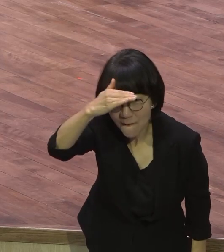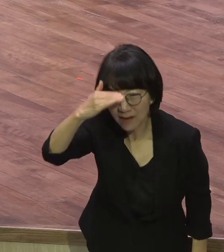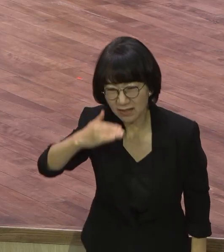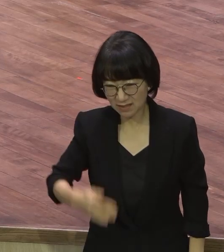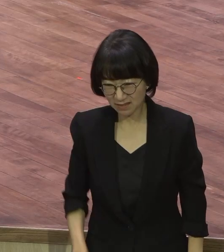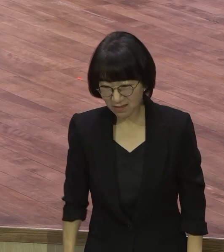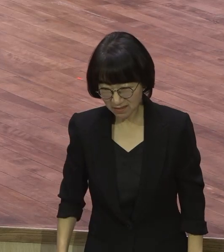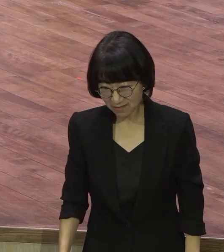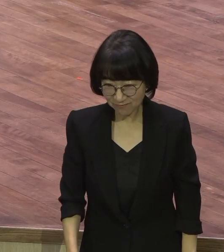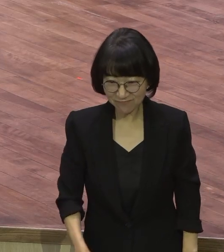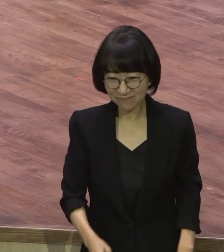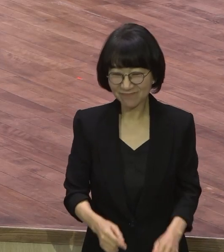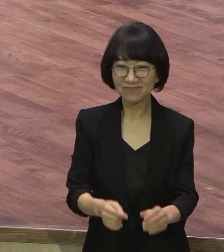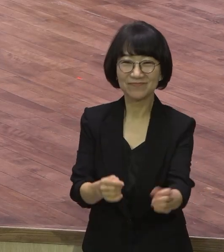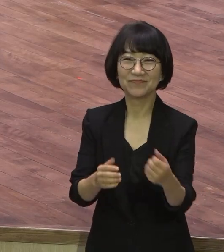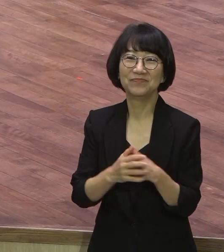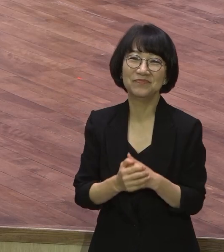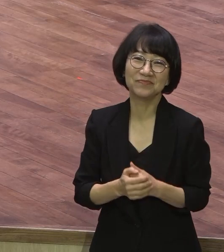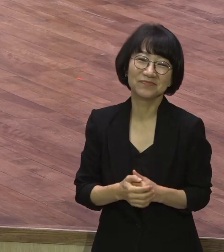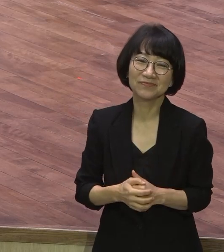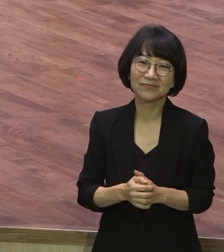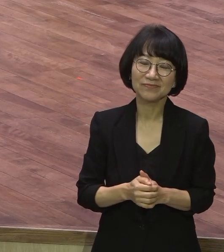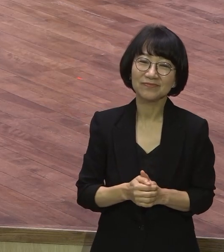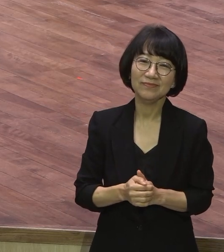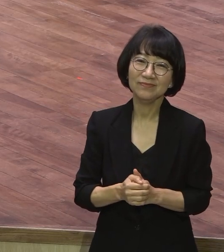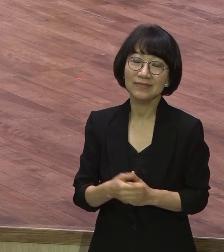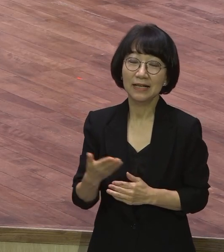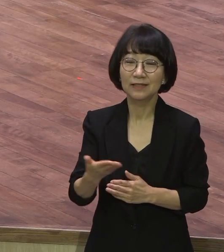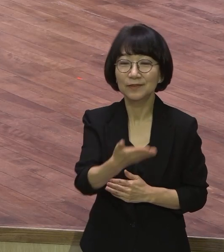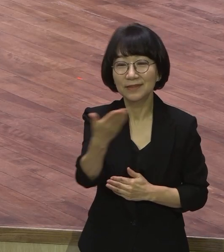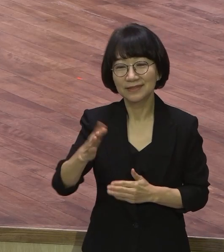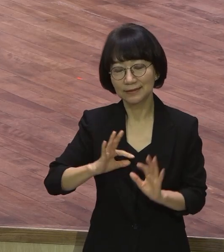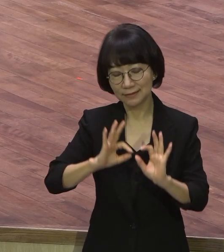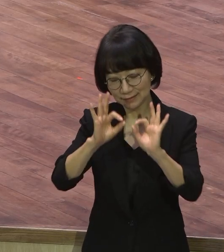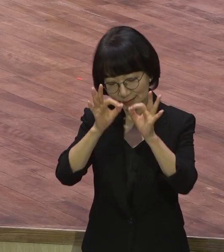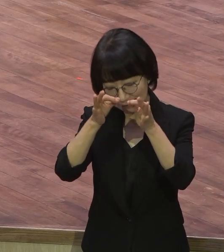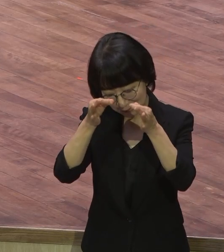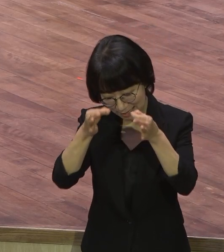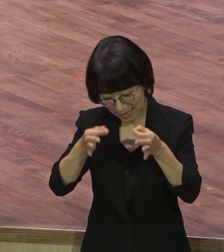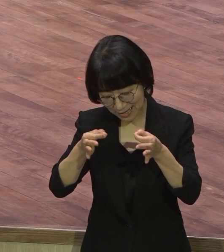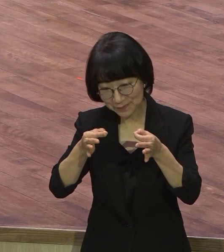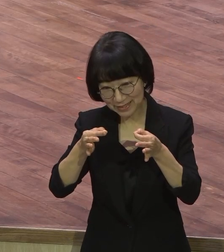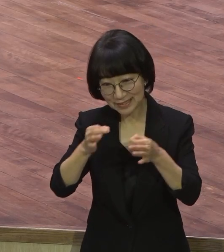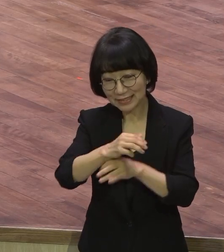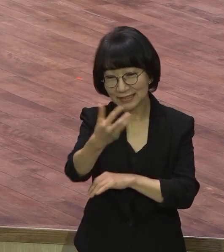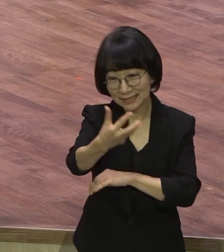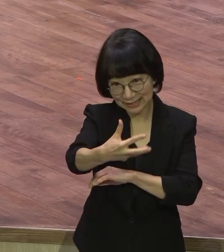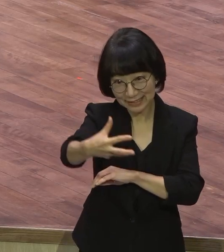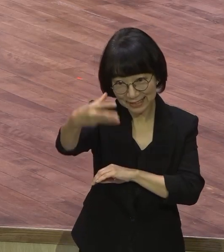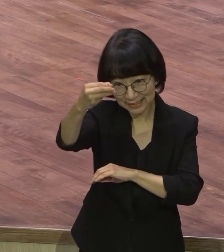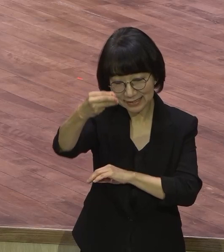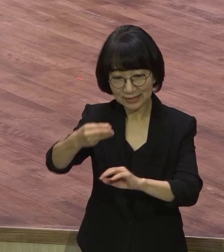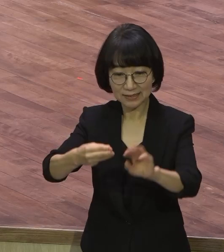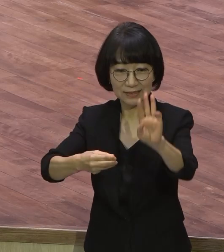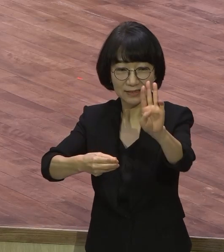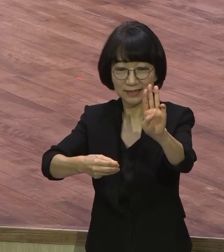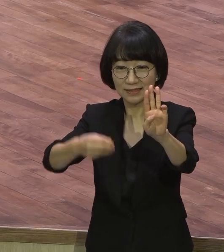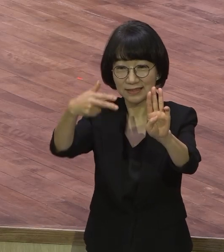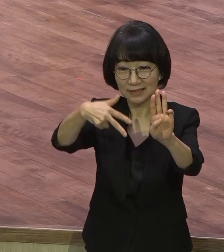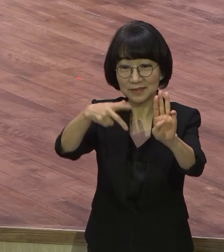그런데 우리가 우리 여러분 삶의 한 번 모습을 보세요. 창세기 3장에